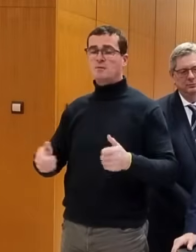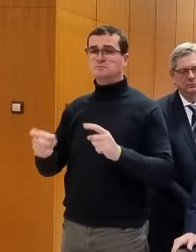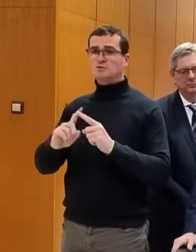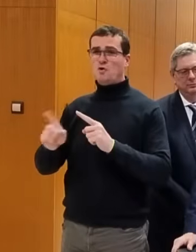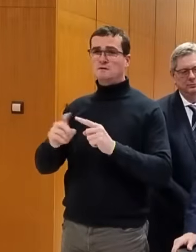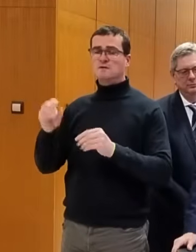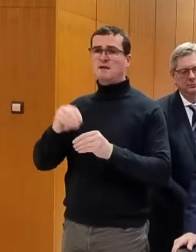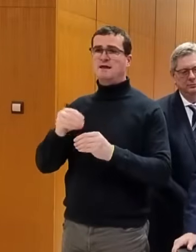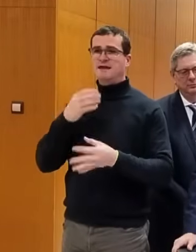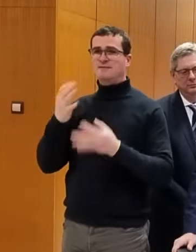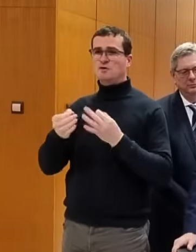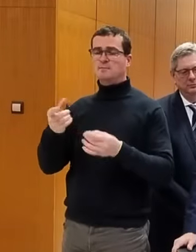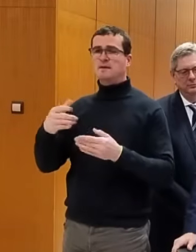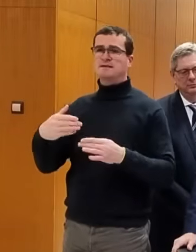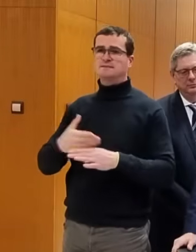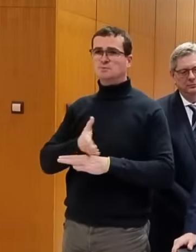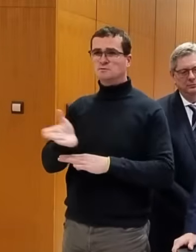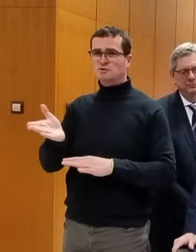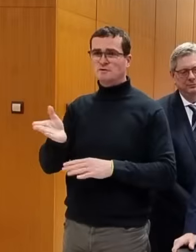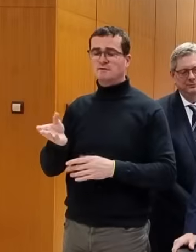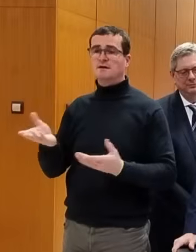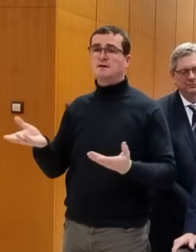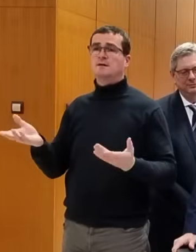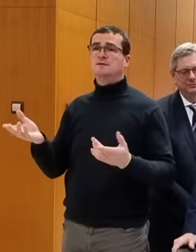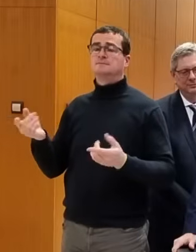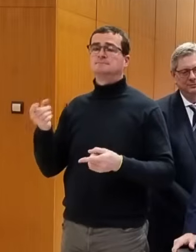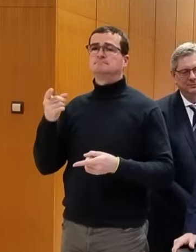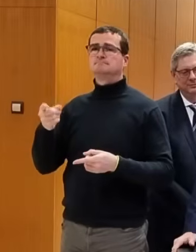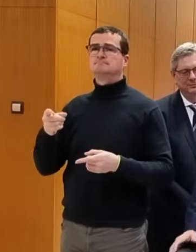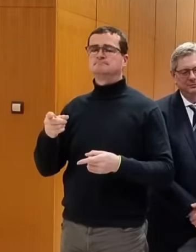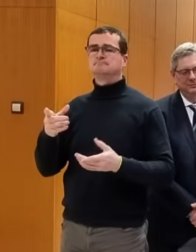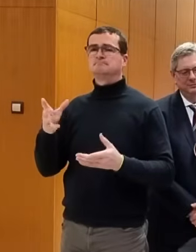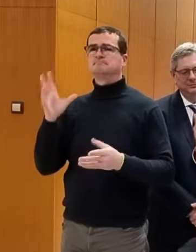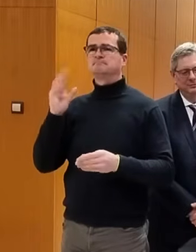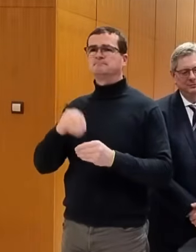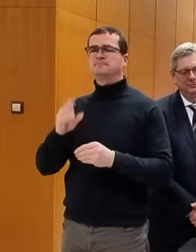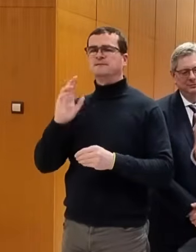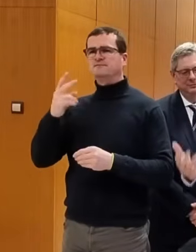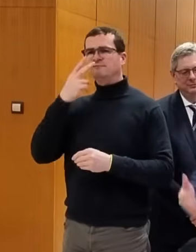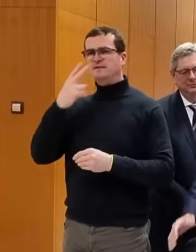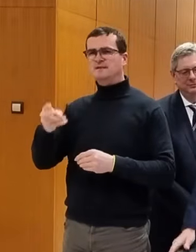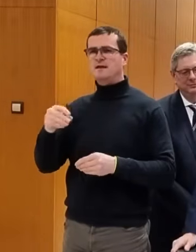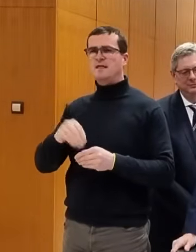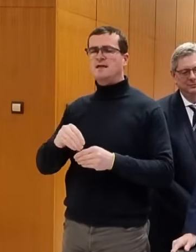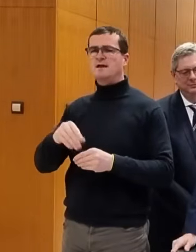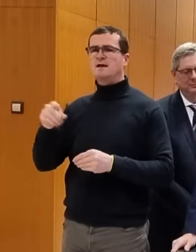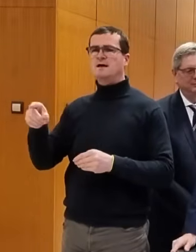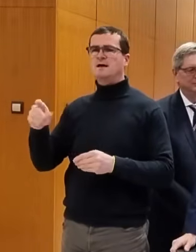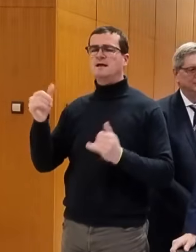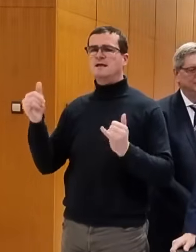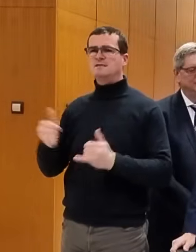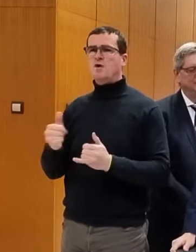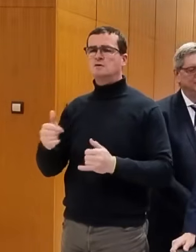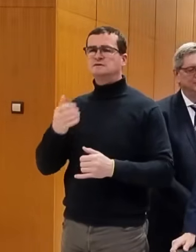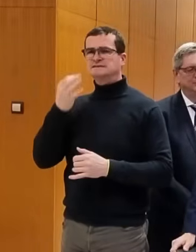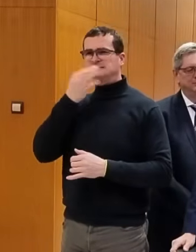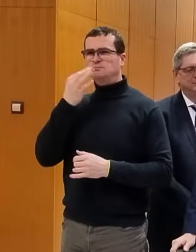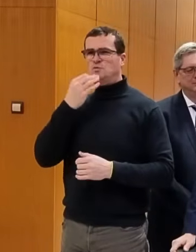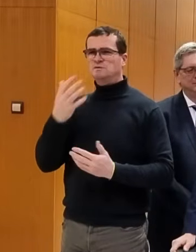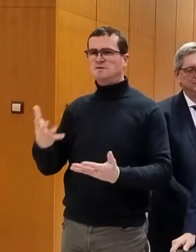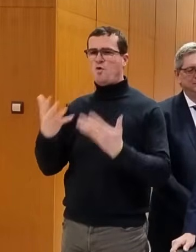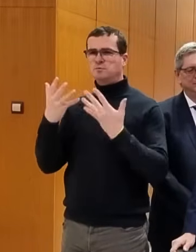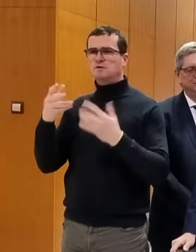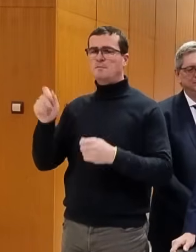a nemali by ste tie informácie len sprostredkované. Pán redaktor, ste mohli vidieť v podstate naozaj veľmi smutný